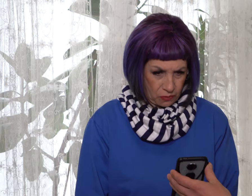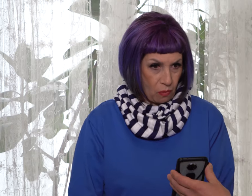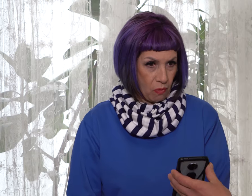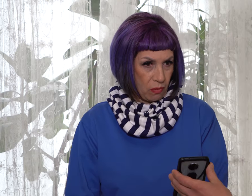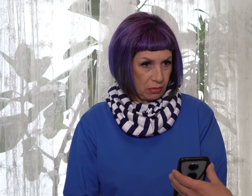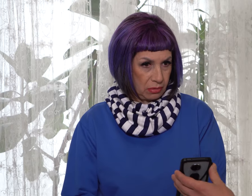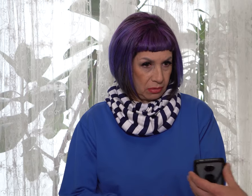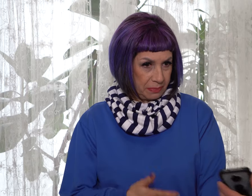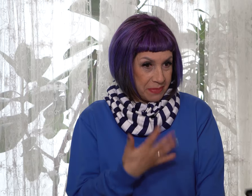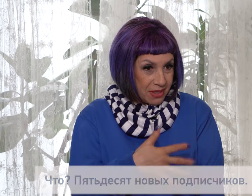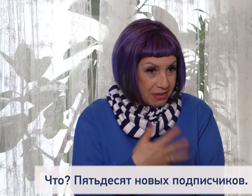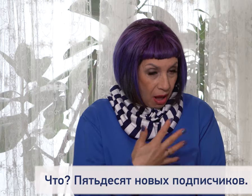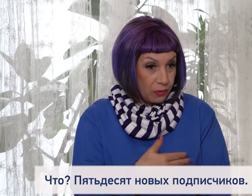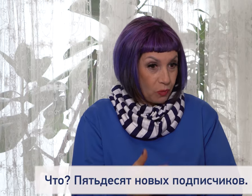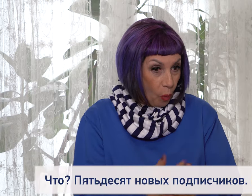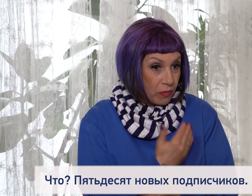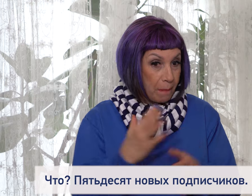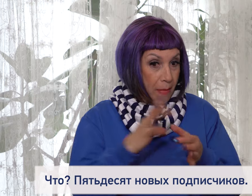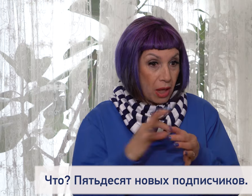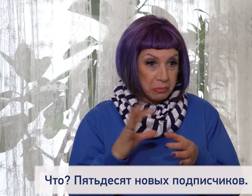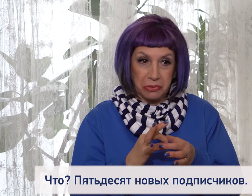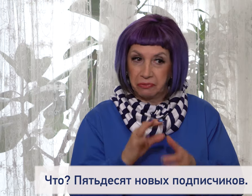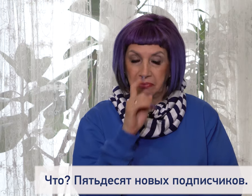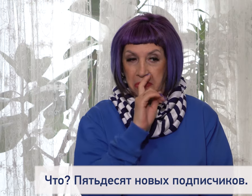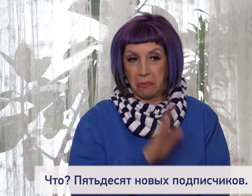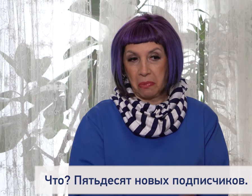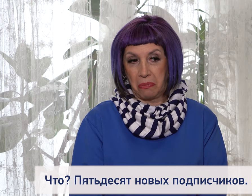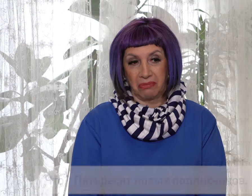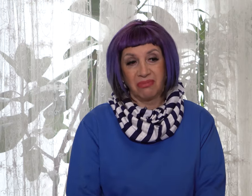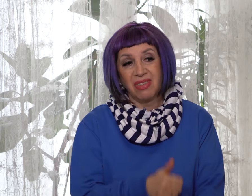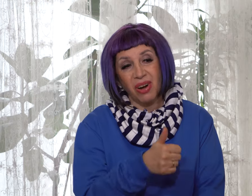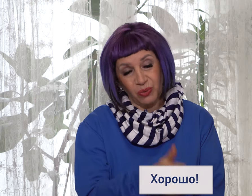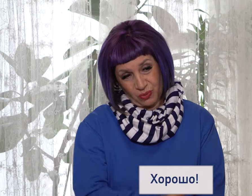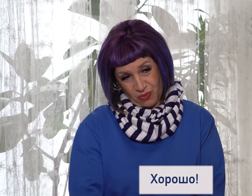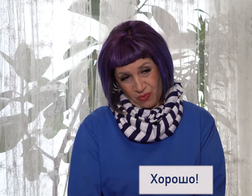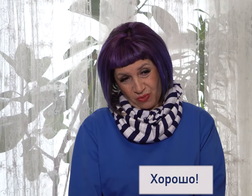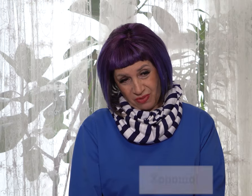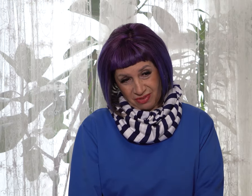Что? 50 новых подписчиков. Неплохо. Хорошо.